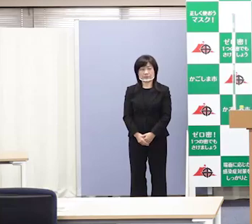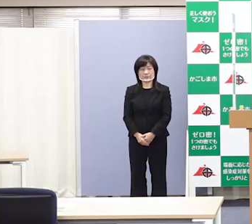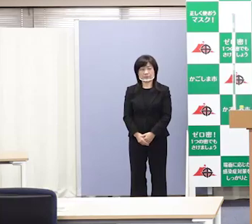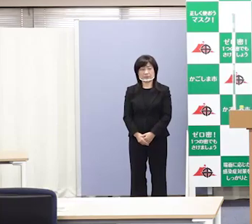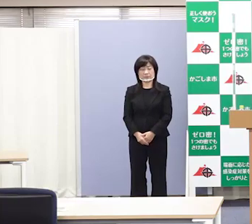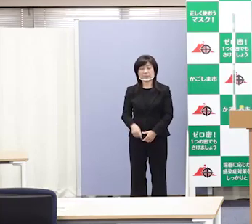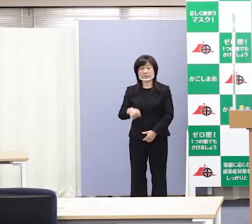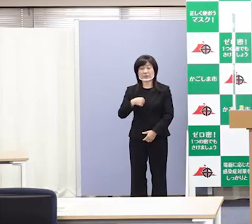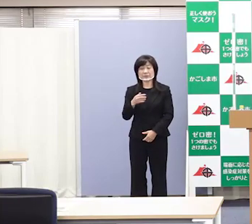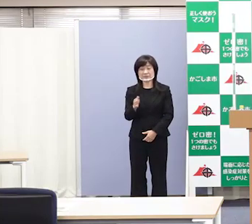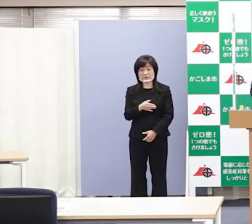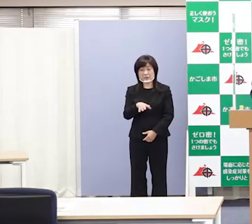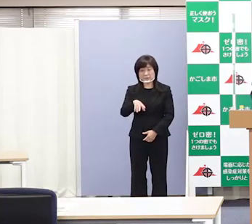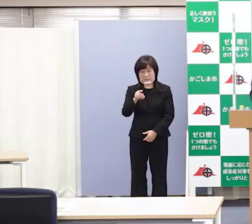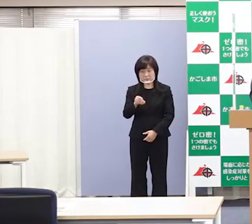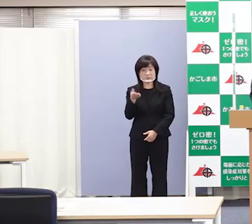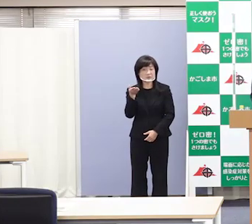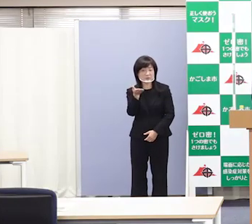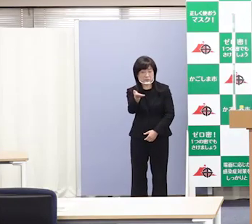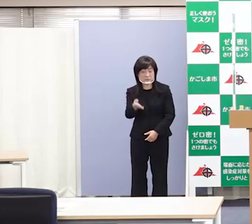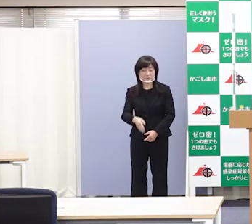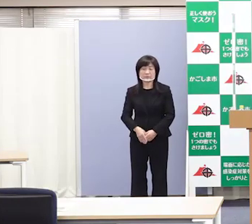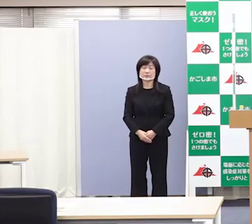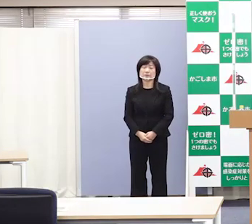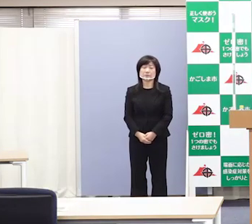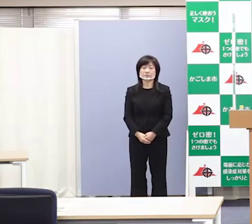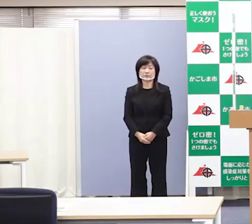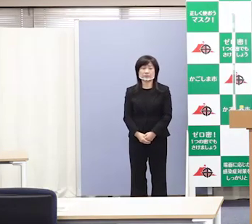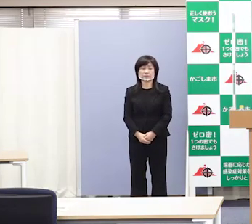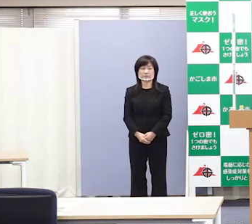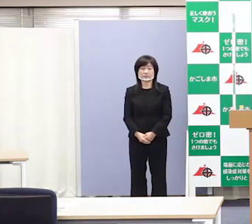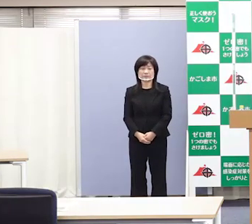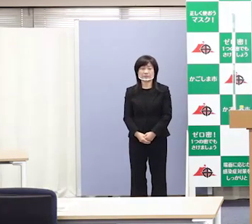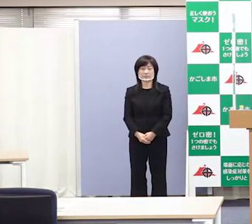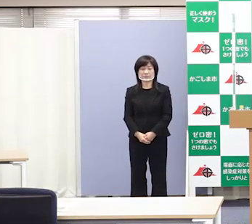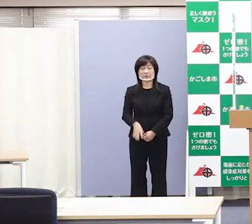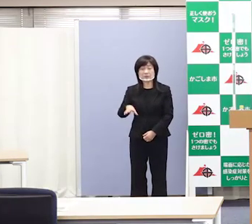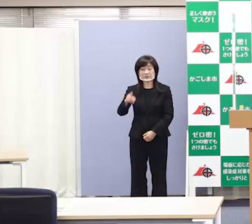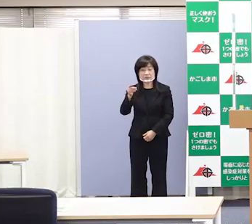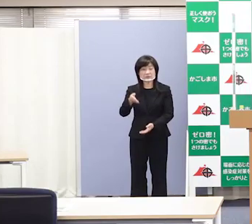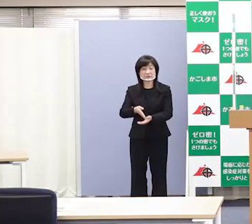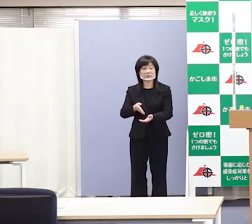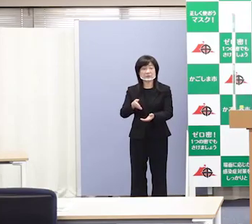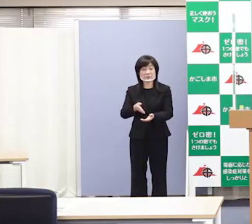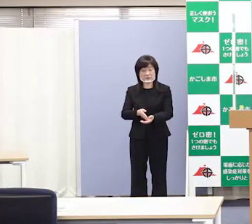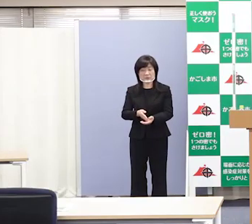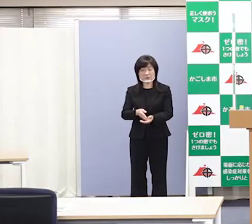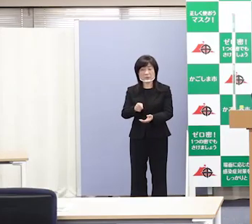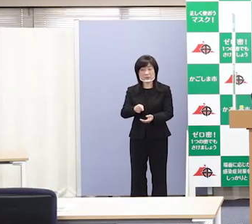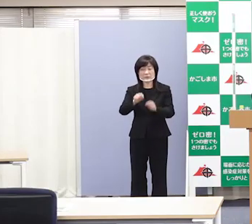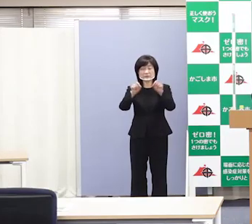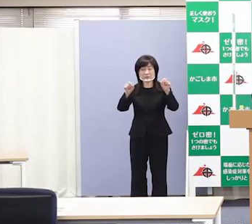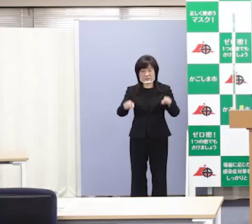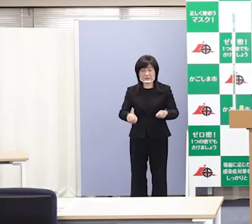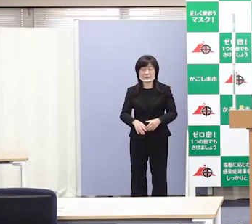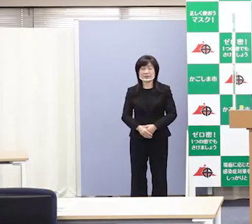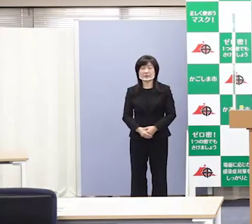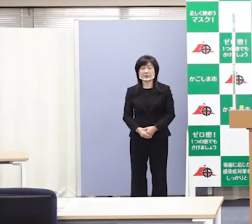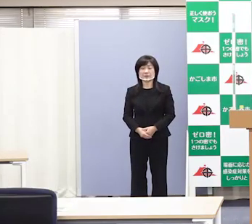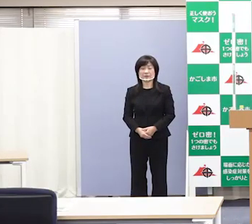たらちょっと幹事社から一つ質問させてください。冒頭にあった緊急速報メールについてなんですけれ